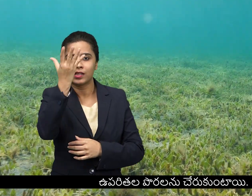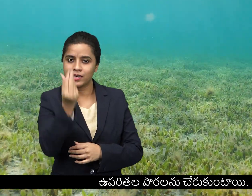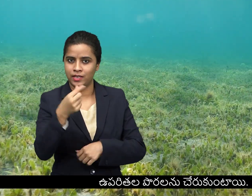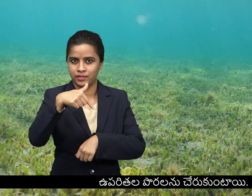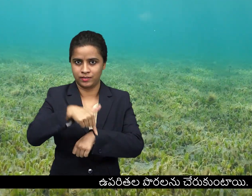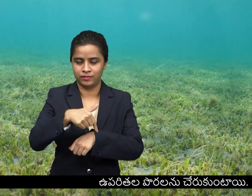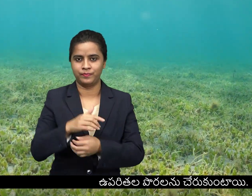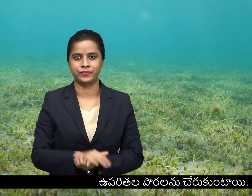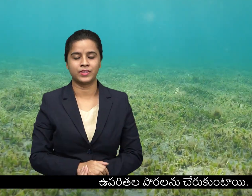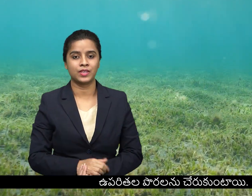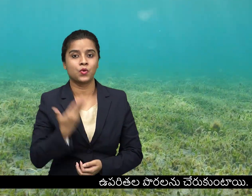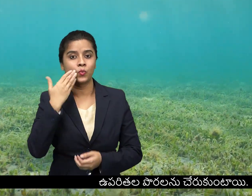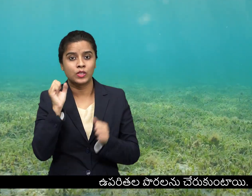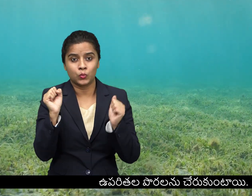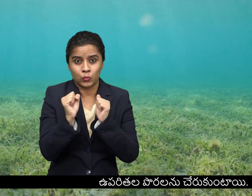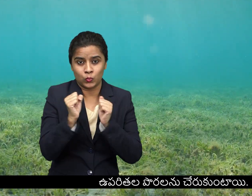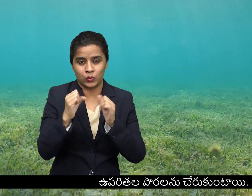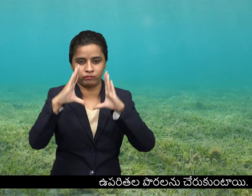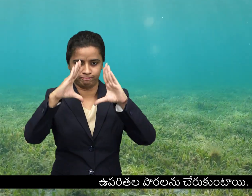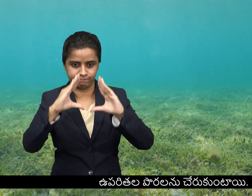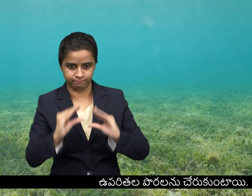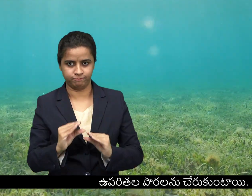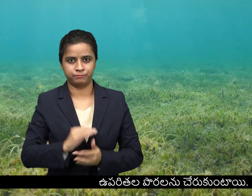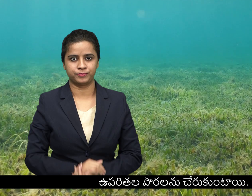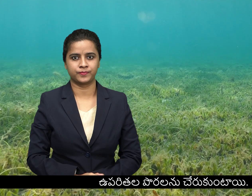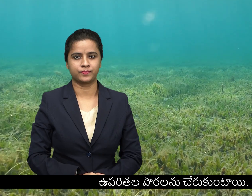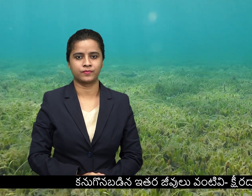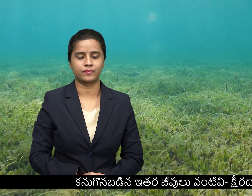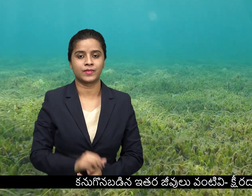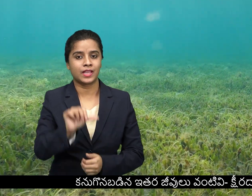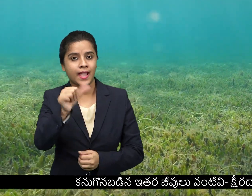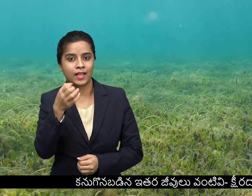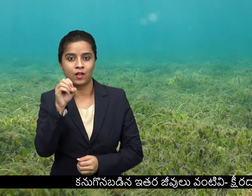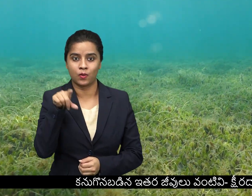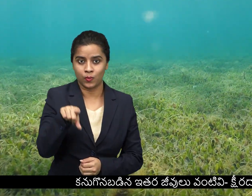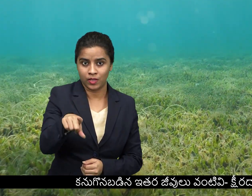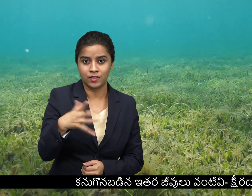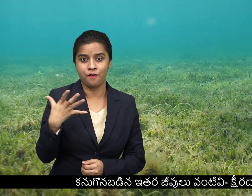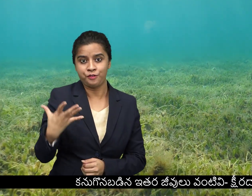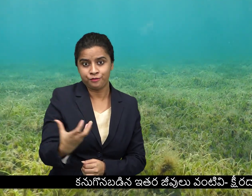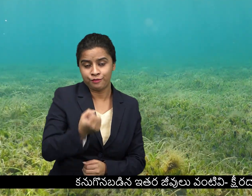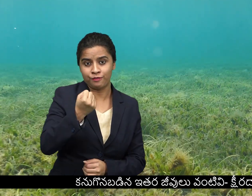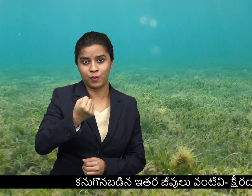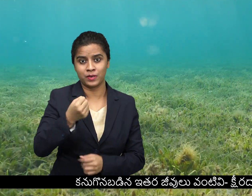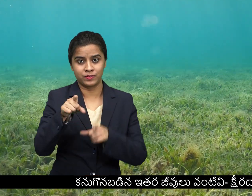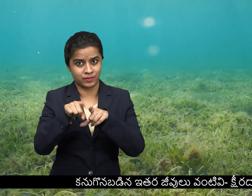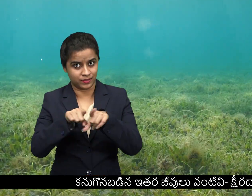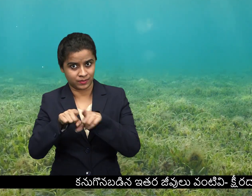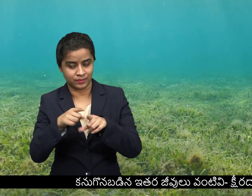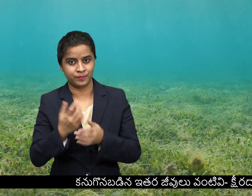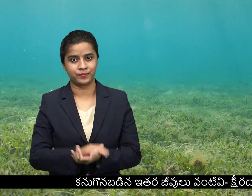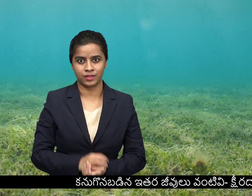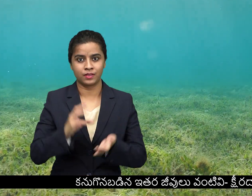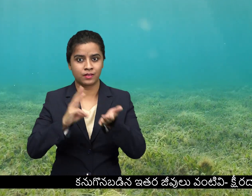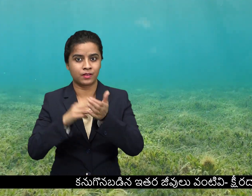పొరలను చేరుకుంటాయి. కనుగొనబడిన ఇతర జీవులు వంటివి క్షీరదాలు,